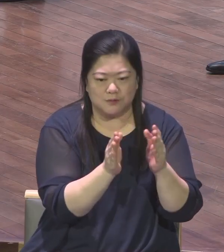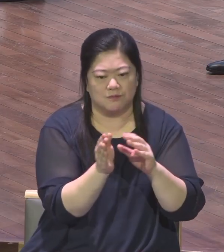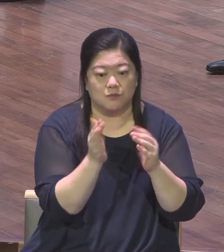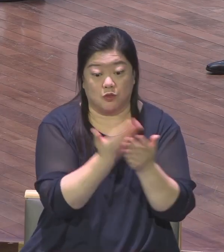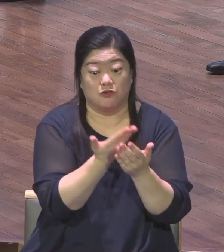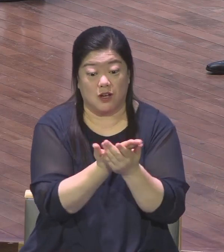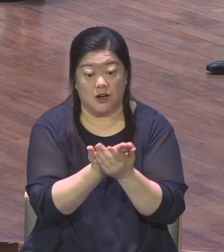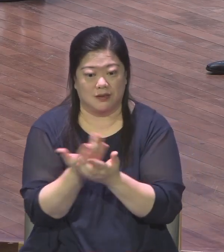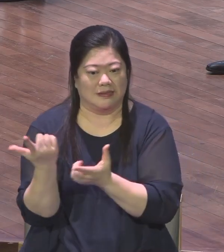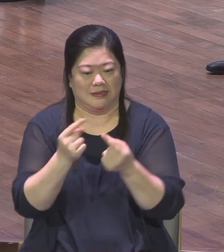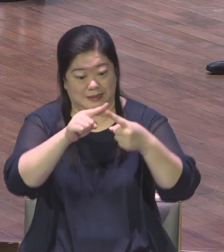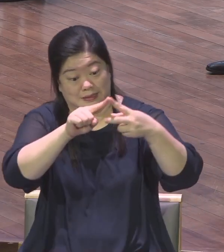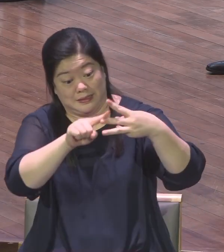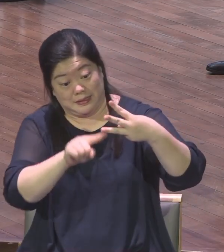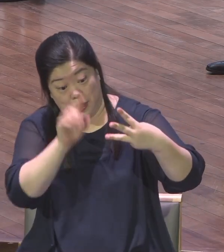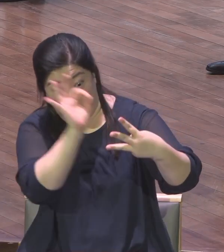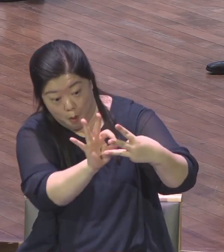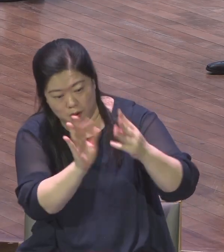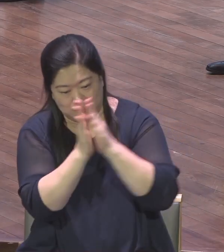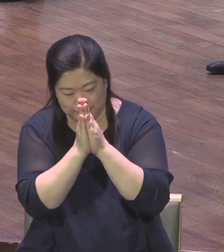수 있도록 주여 한 번씩 기도하겠습니다.